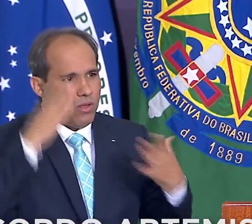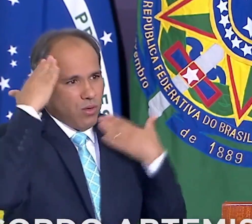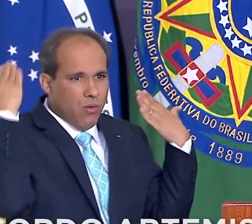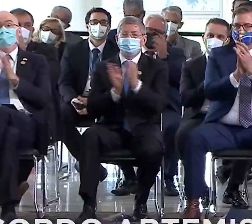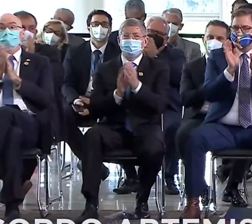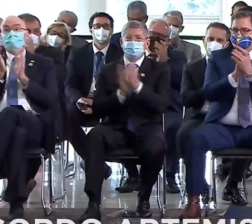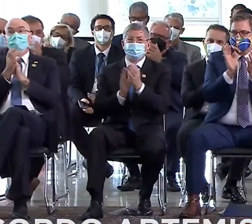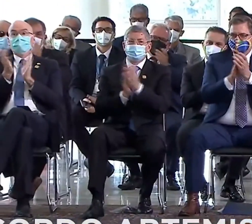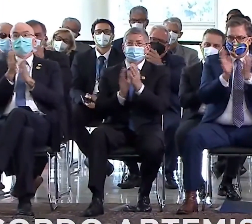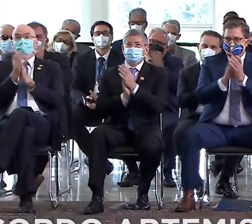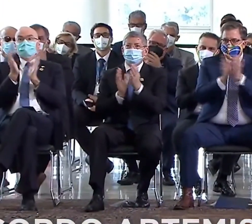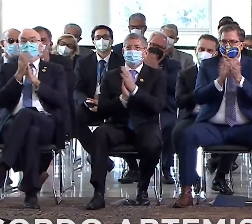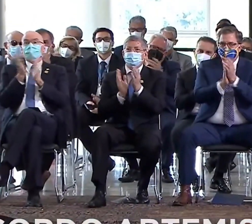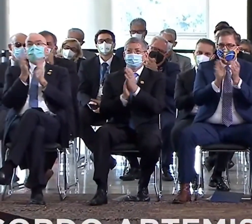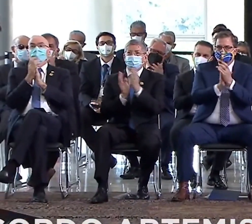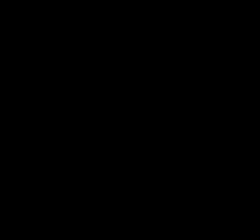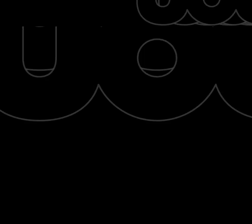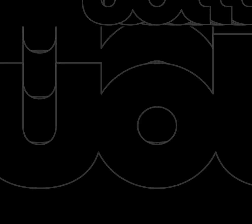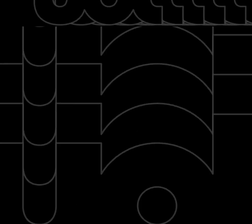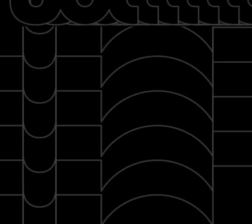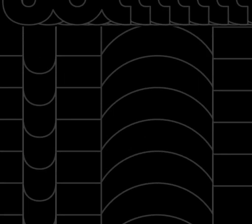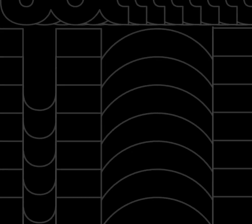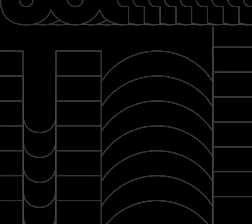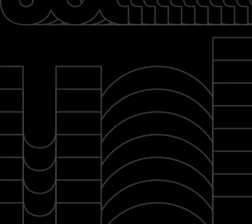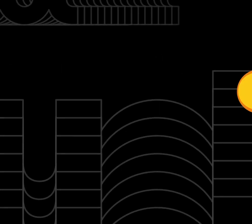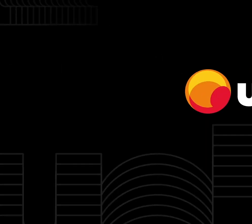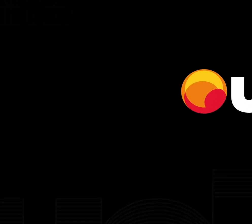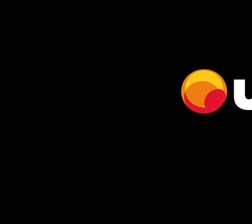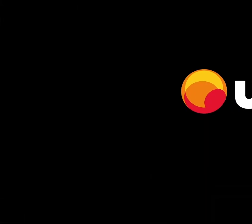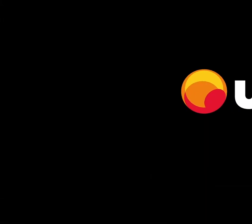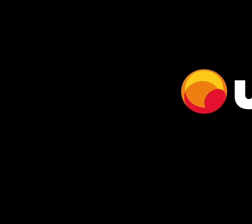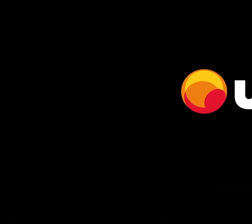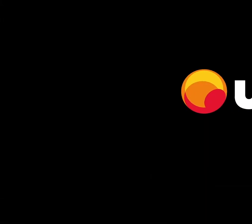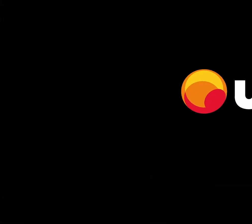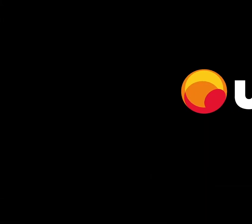Qual? Wow.